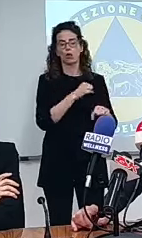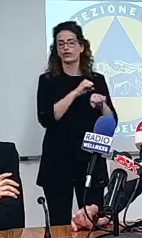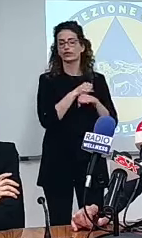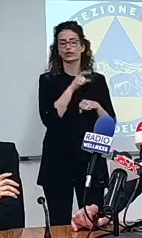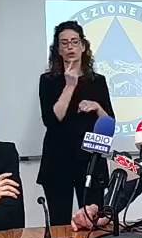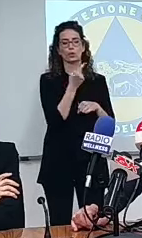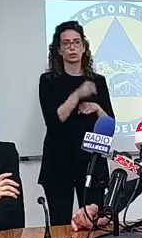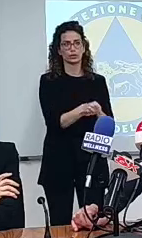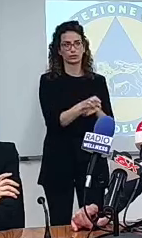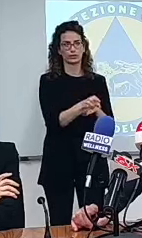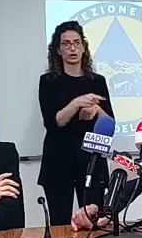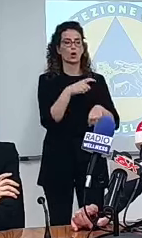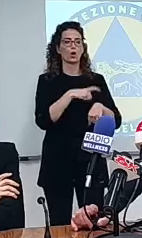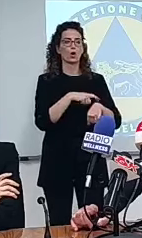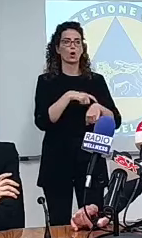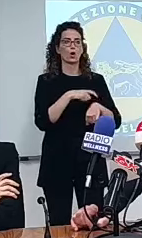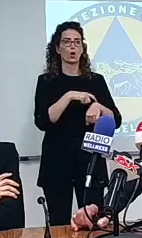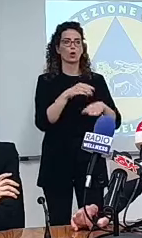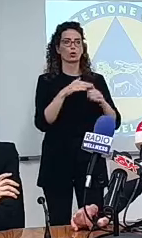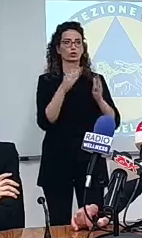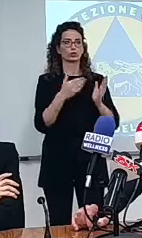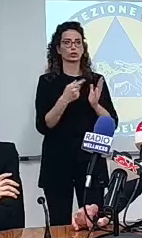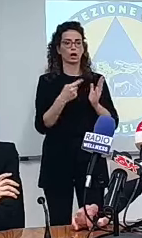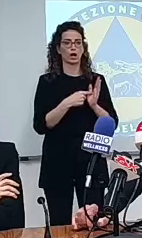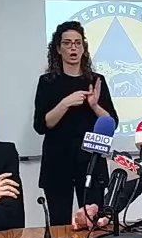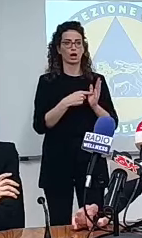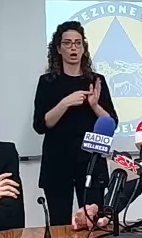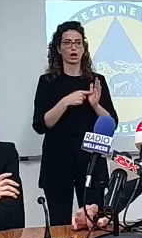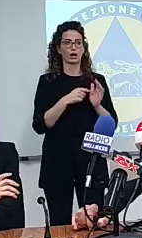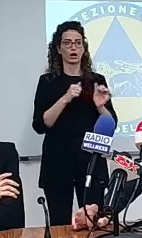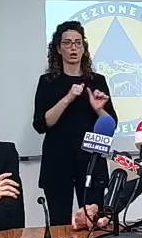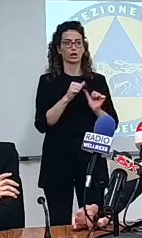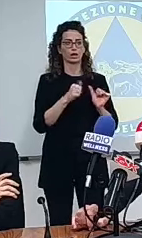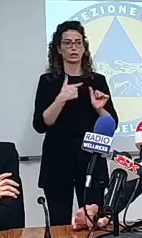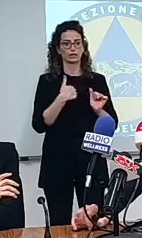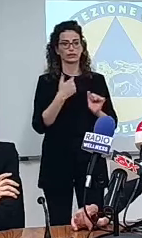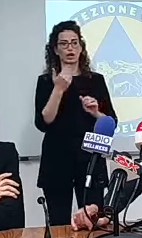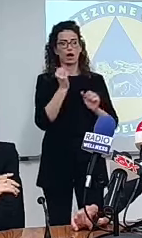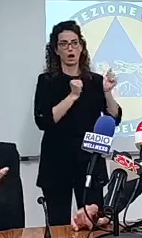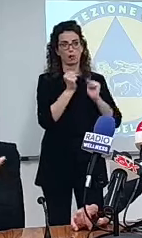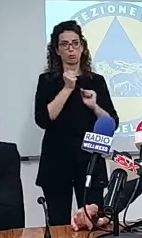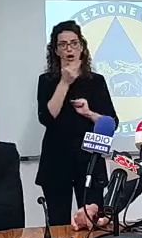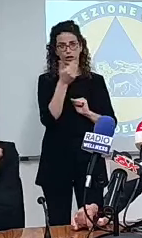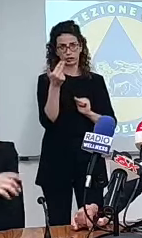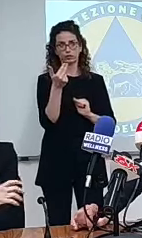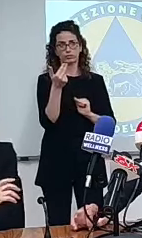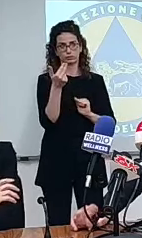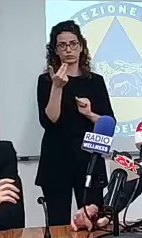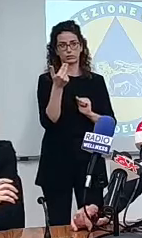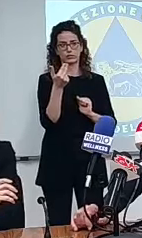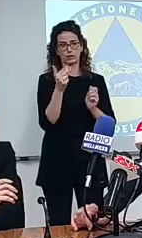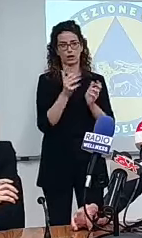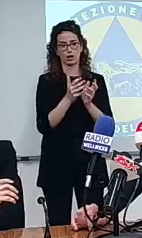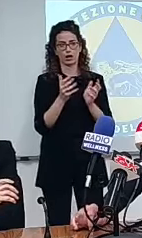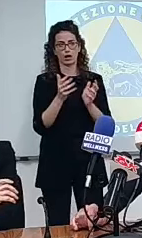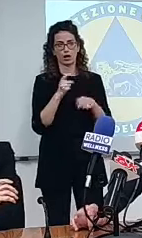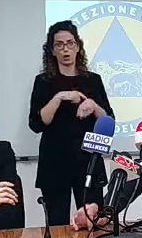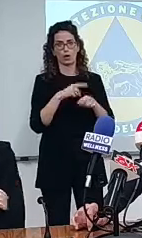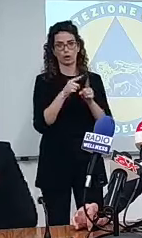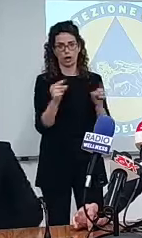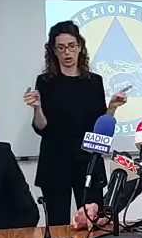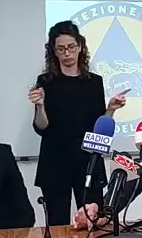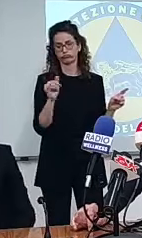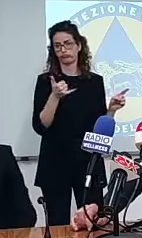Lo spostamento del coprifuoco comporta allungamento anche degli orari dei bar e dei ristoranti? Sì. Automaticamente possono